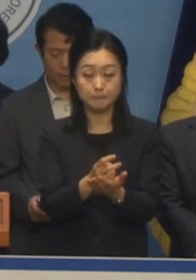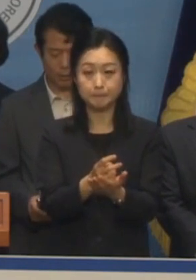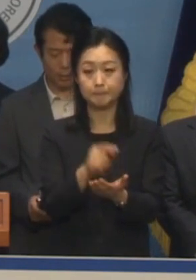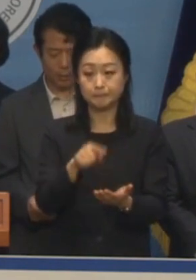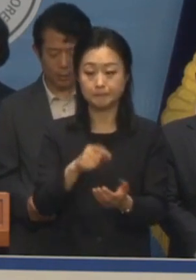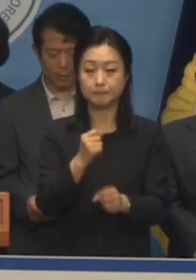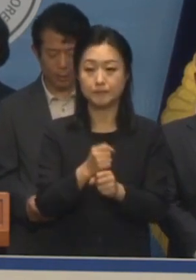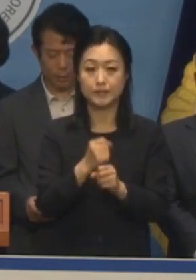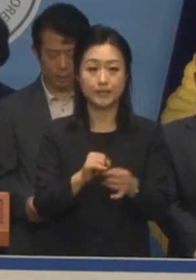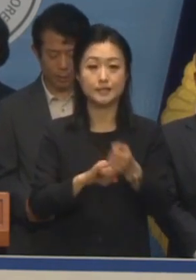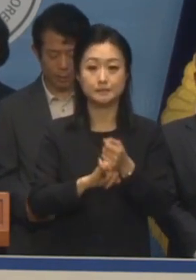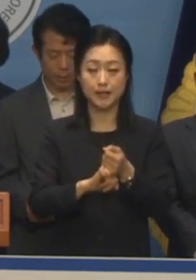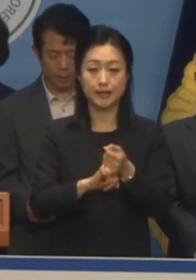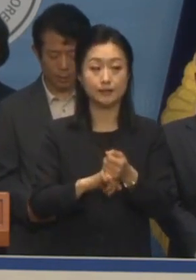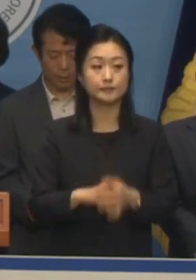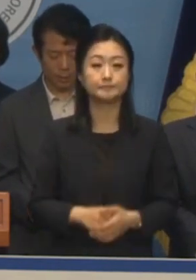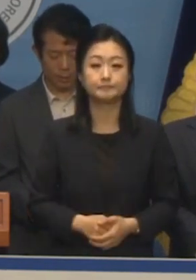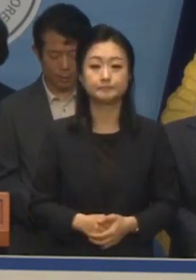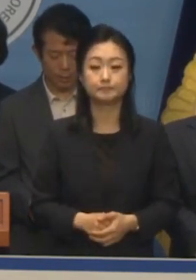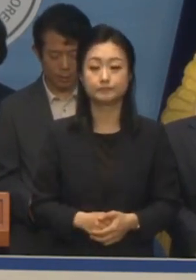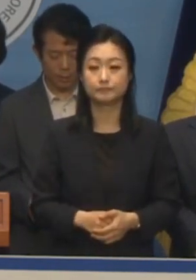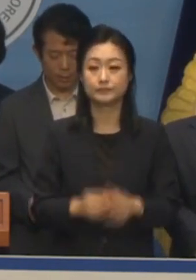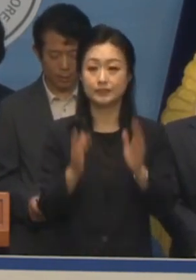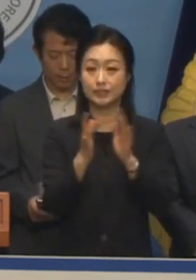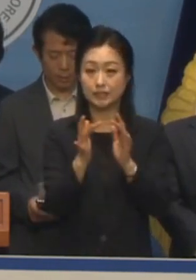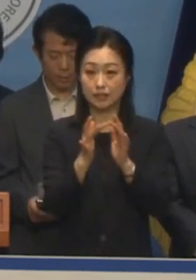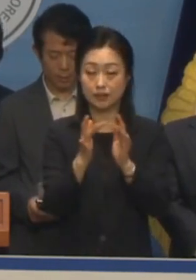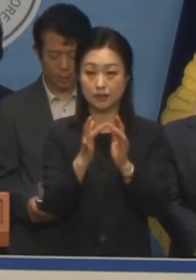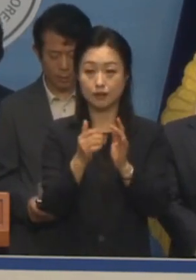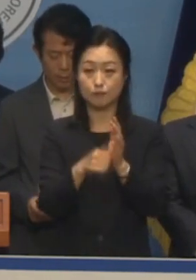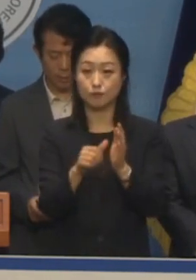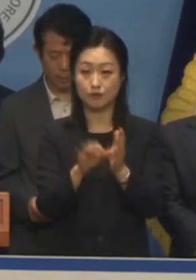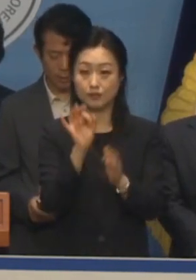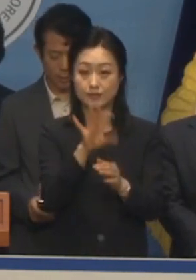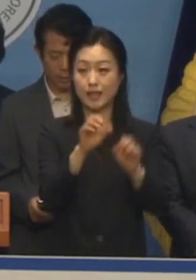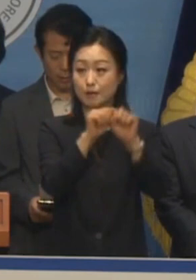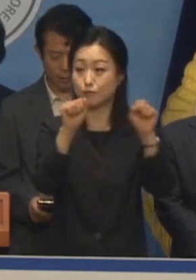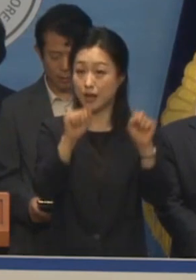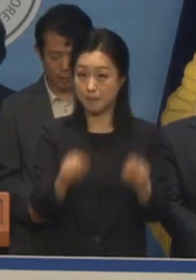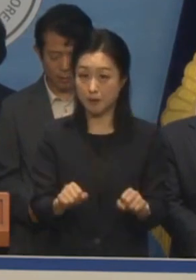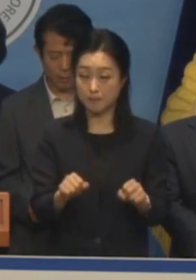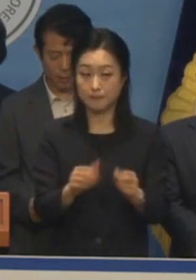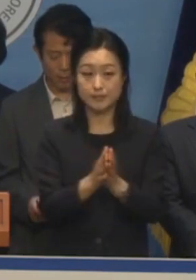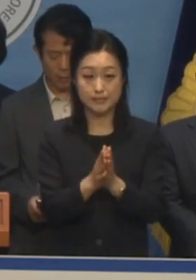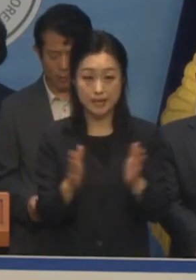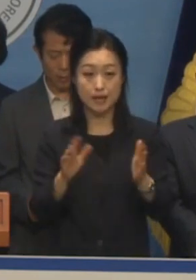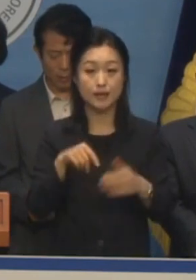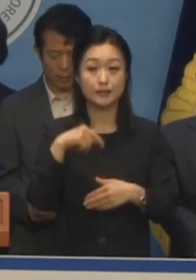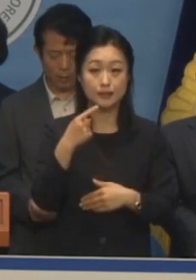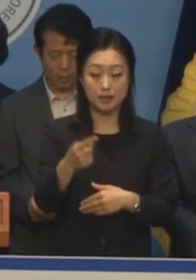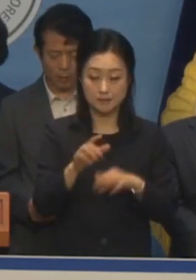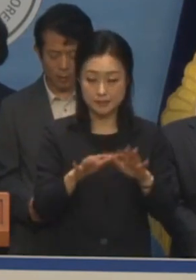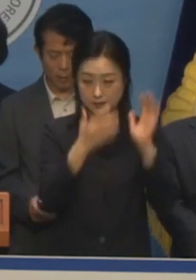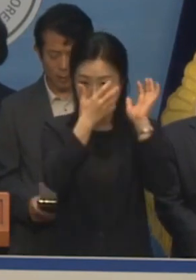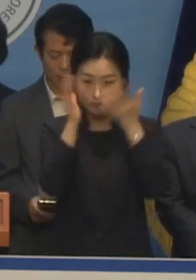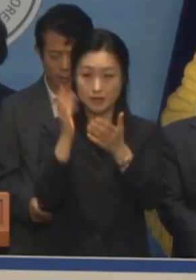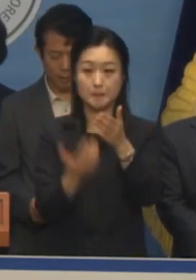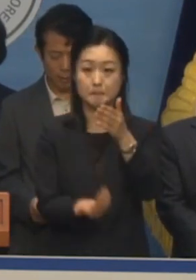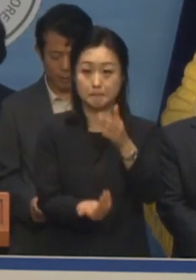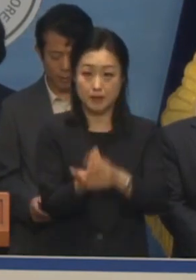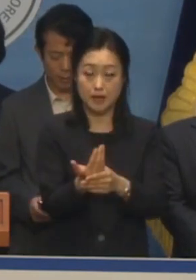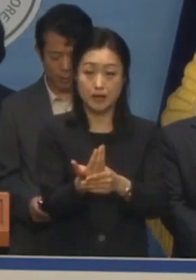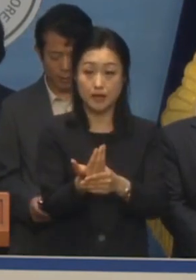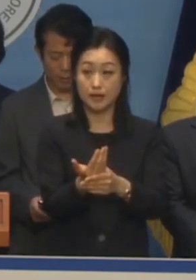반드시 제정하겠습니다. 온라인 플랫폼 시장이 열린 이후 최대 규모의 혼란인